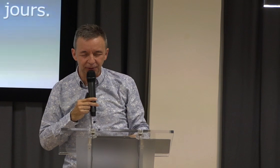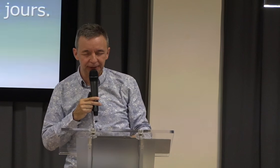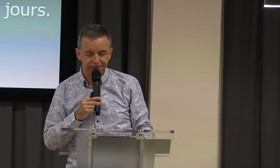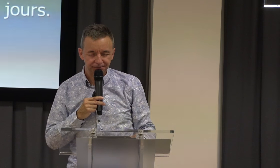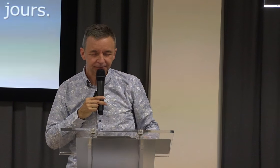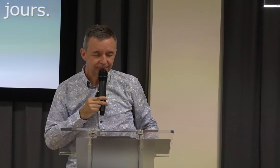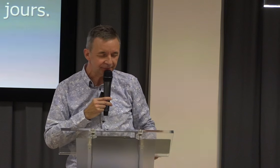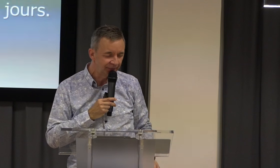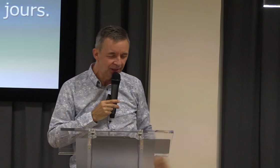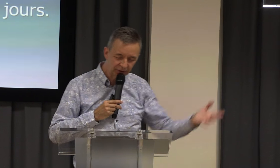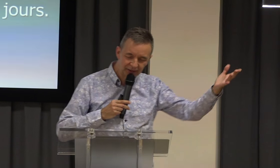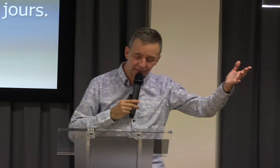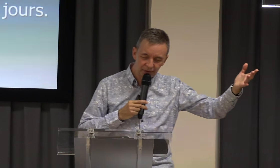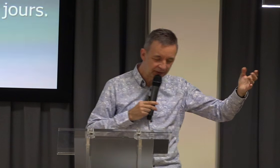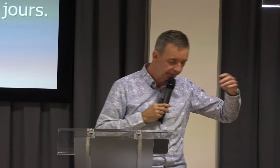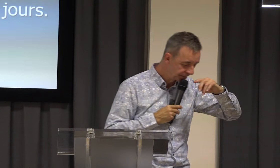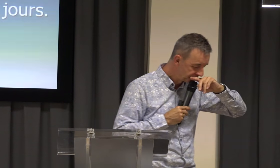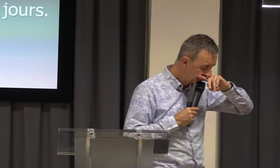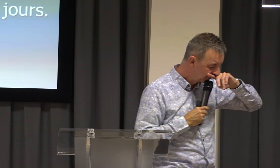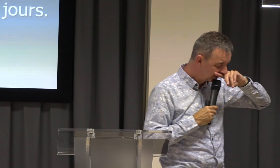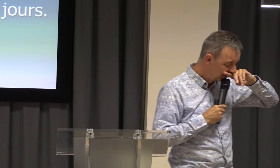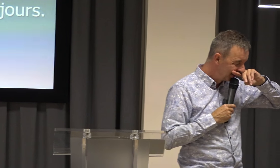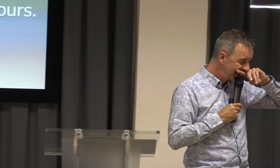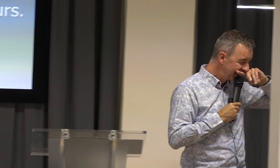tous ensemble. Je vous invite à vous lever.